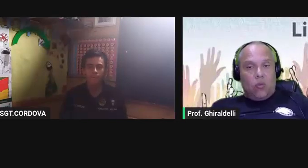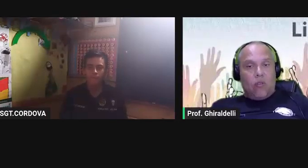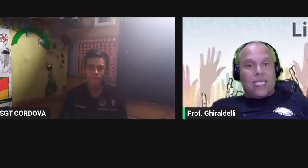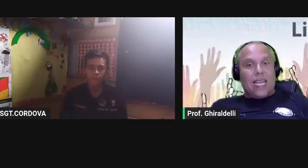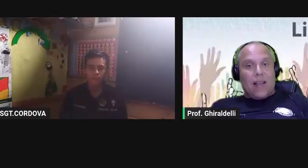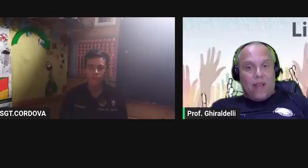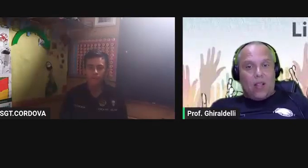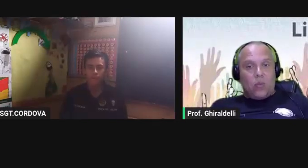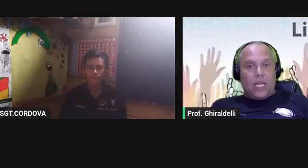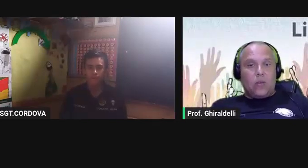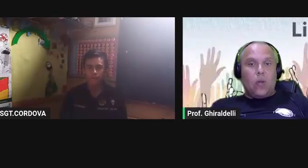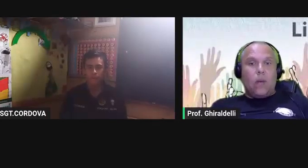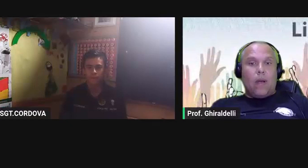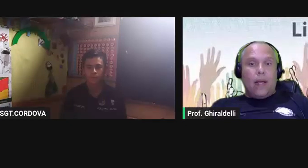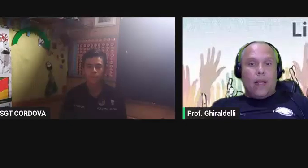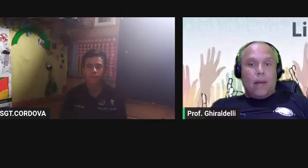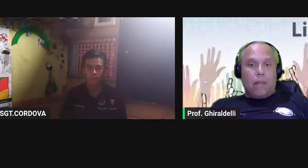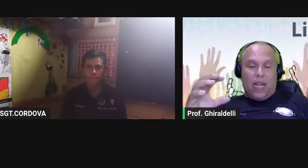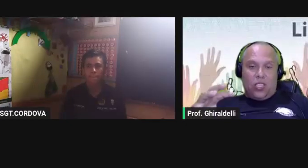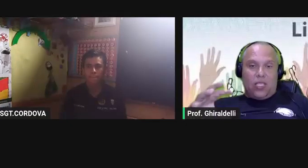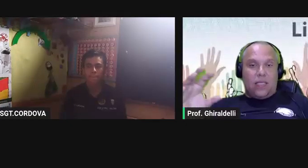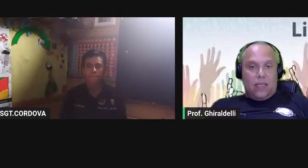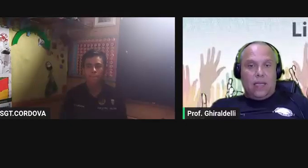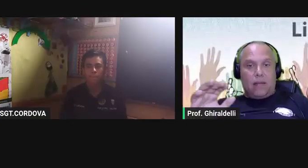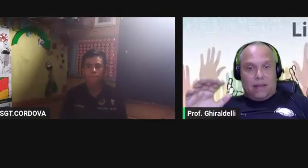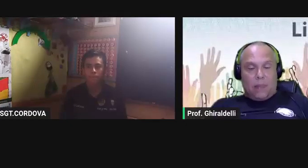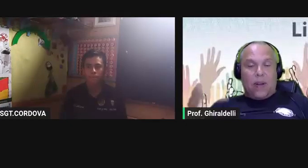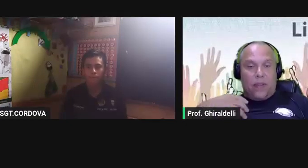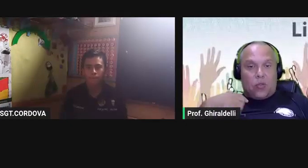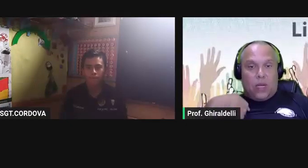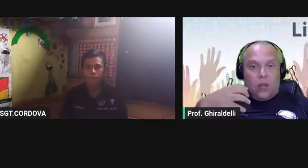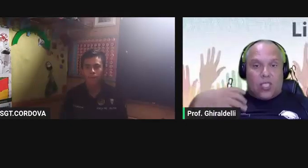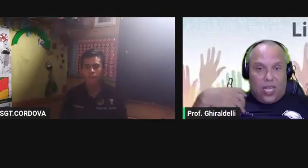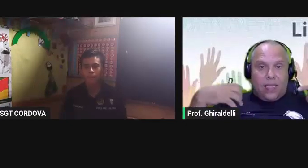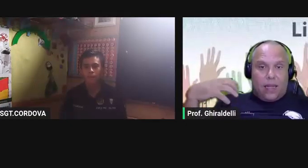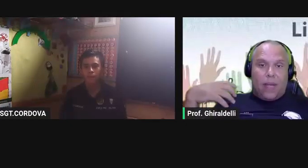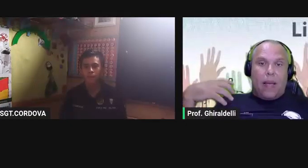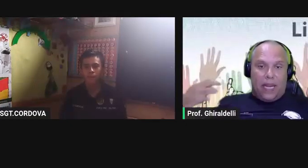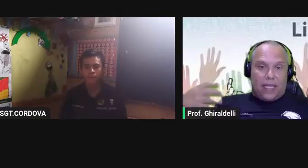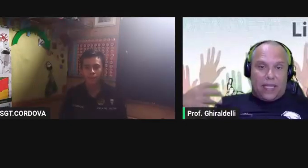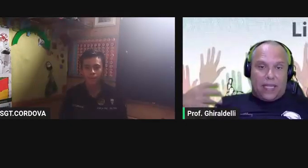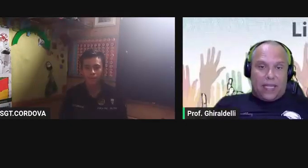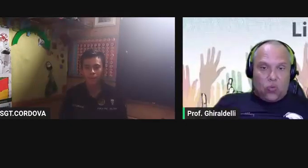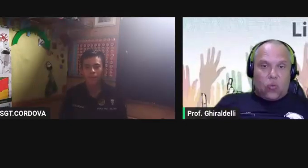fazer gravado mesmo, para a gente ir se aperfeiçoando, a gente também aprendendo junto com